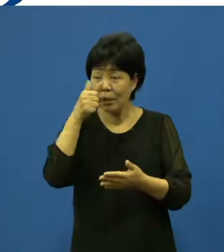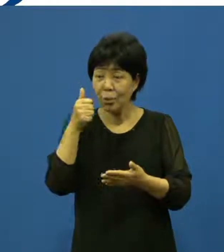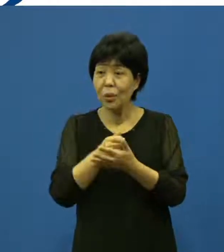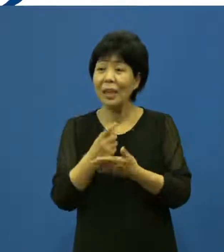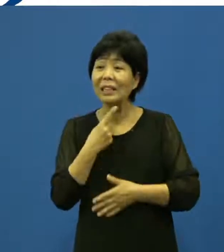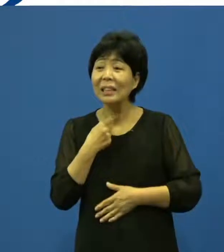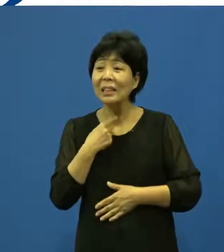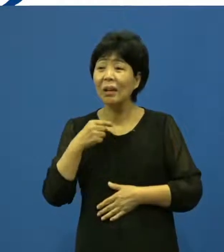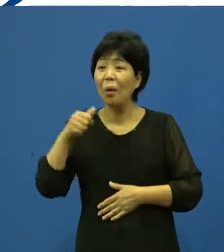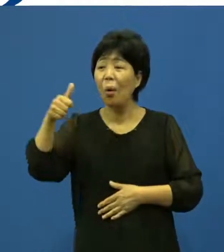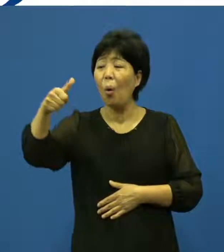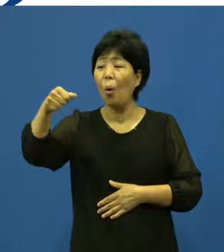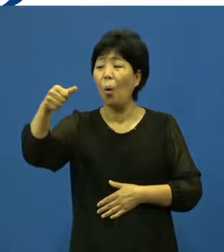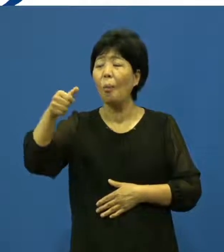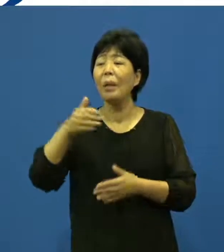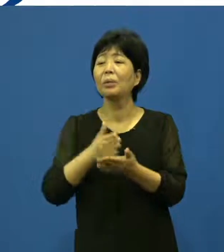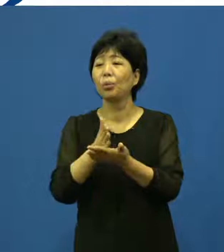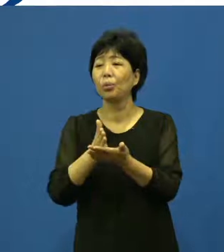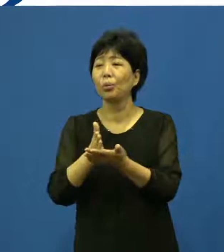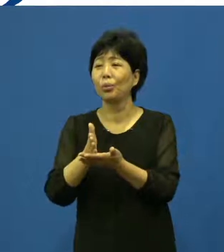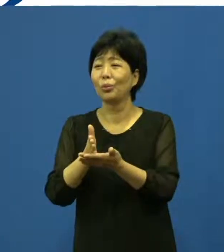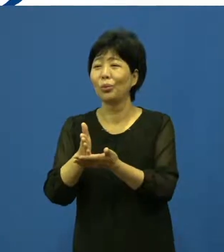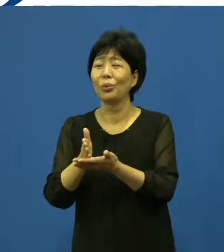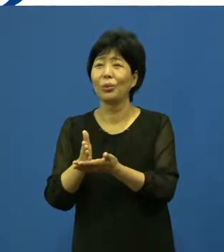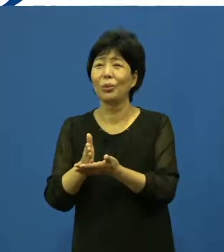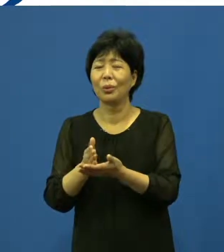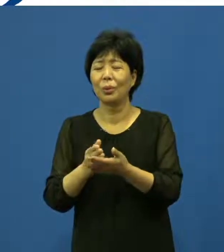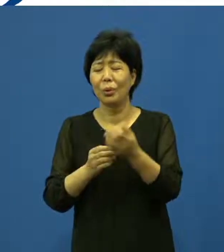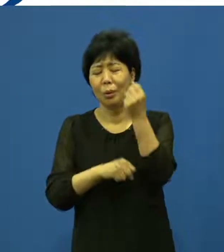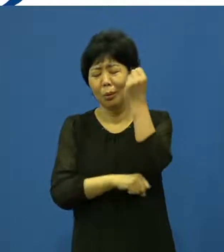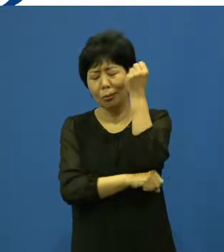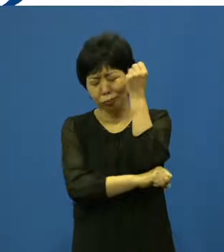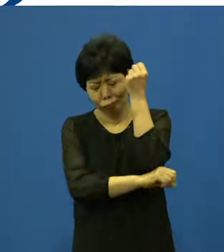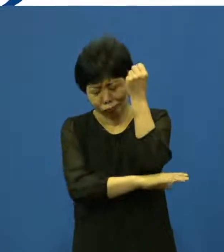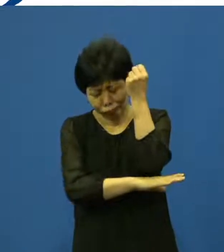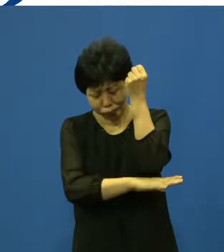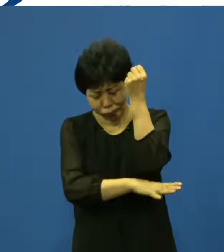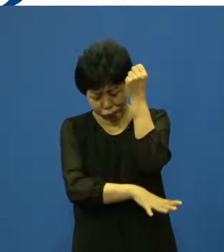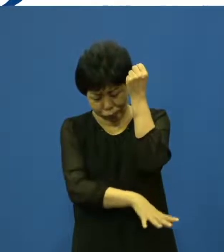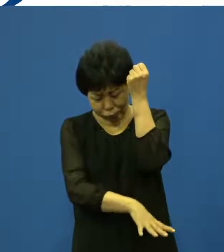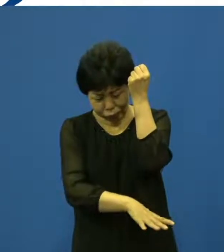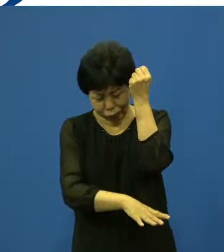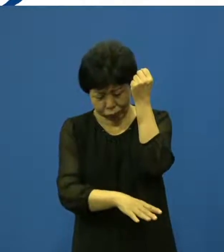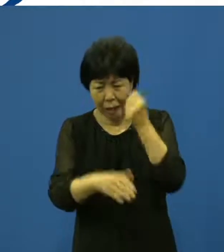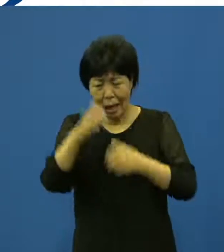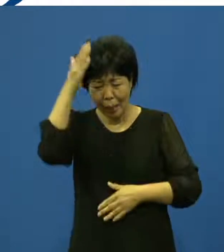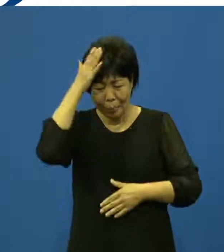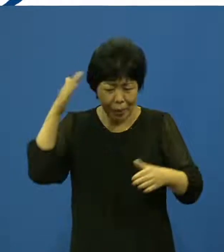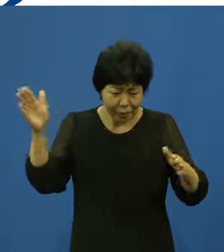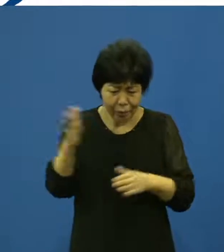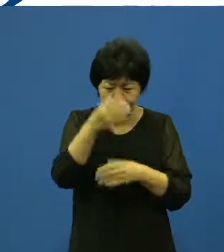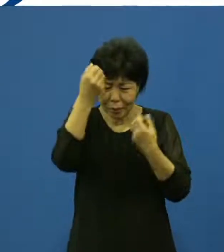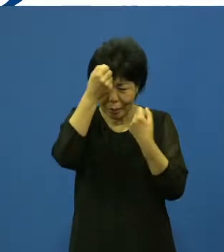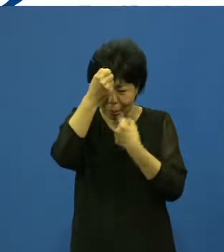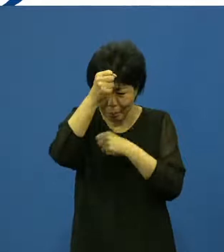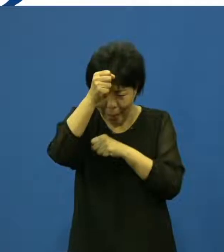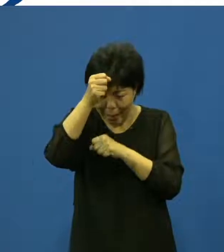죄의 나무입니다. 뿌리부터 전체가, 머리부터 발끝까지 죄입니다. 오늘 또 죄